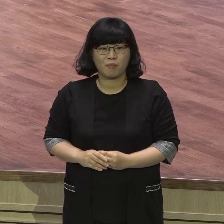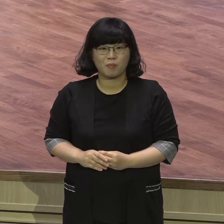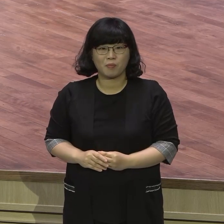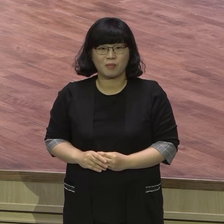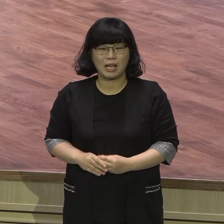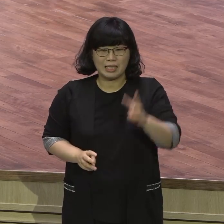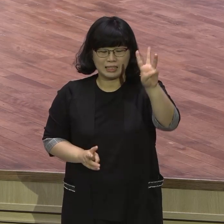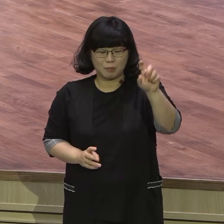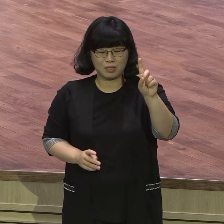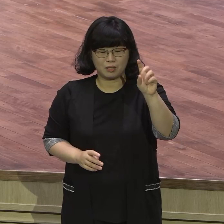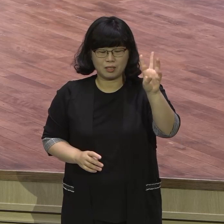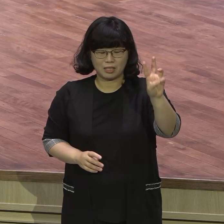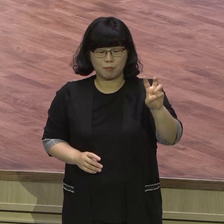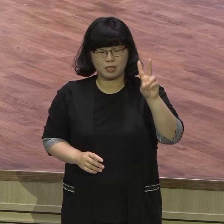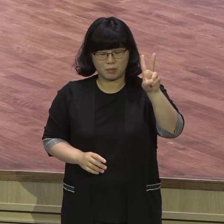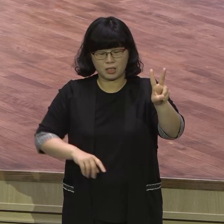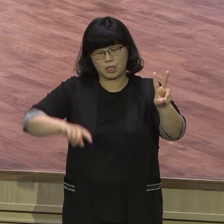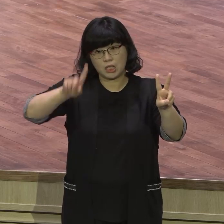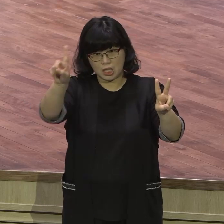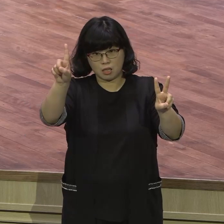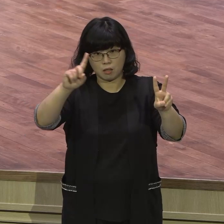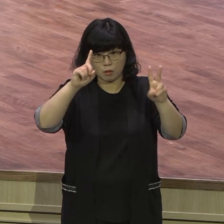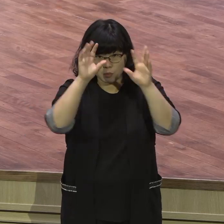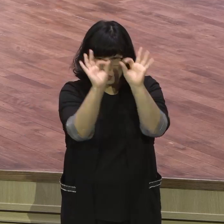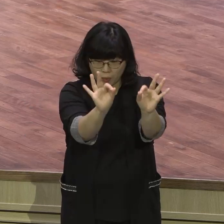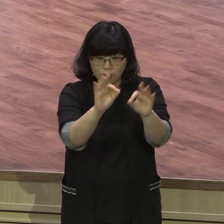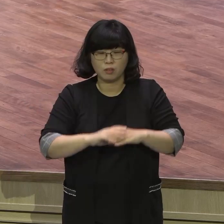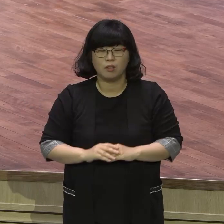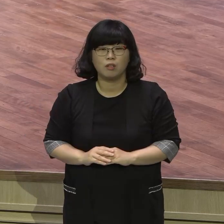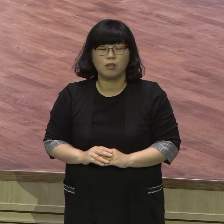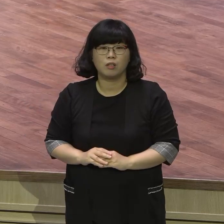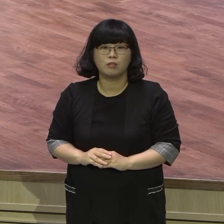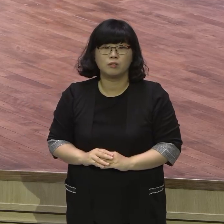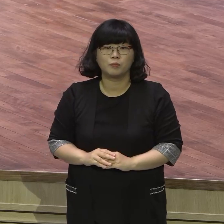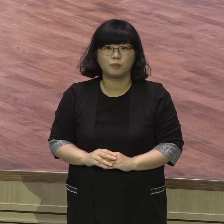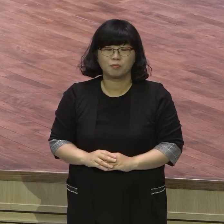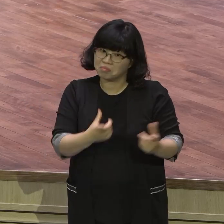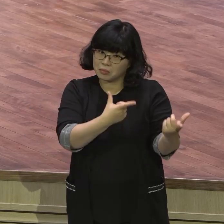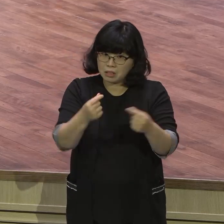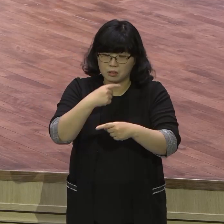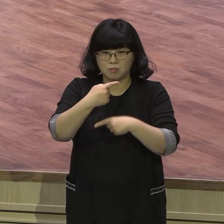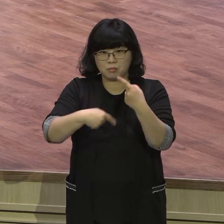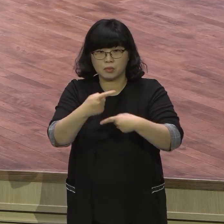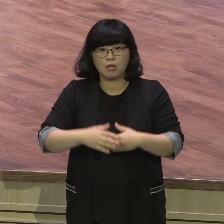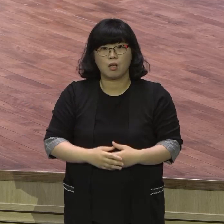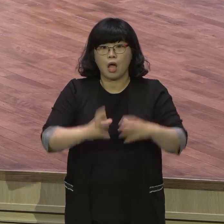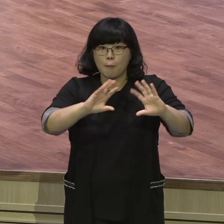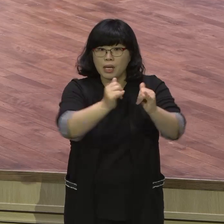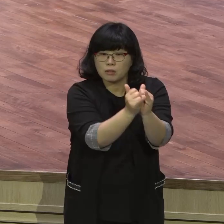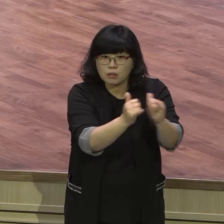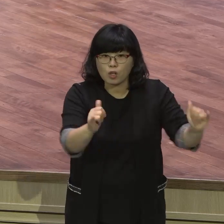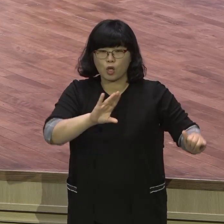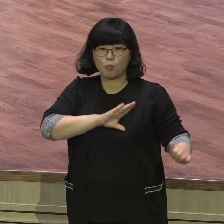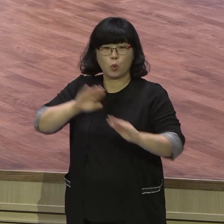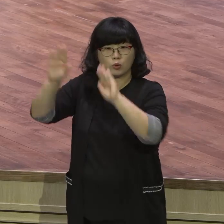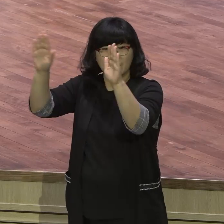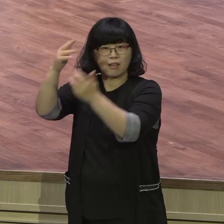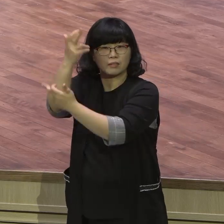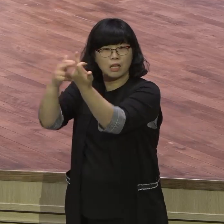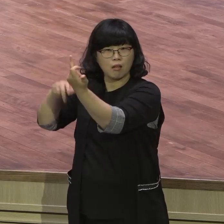읽었는데요. 1절 1절을 보세요. 1절을 보면 자 1절 같이 읽읍시다. 시작 백성이 모세가